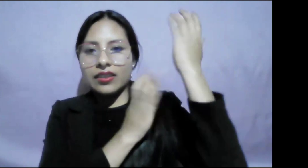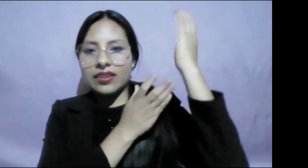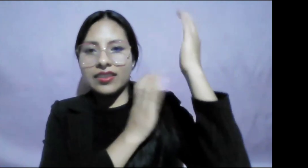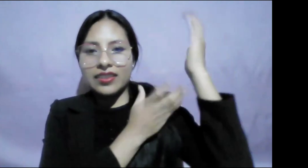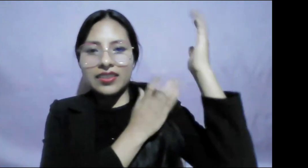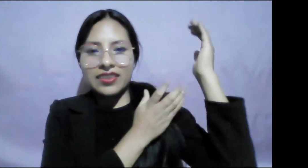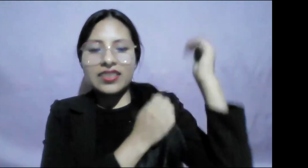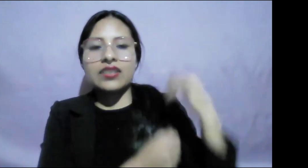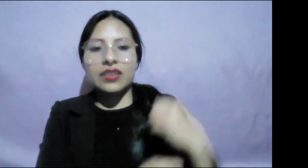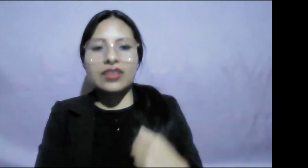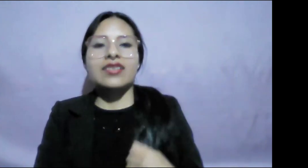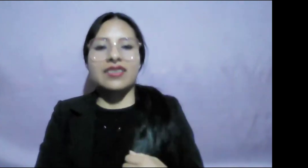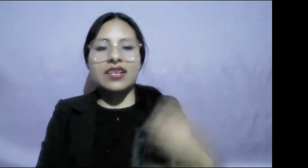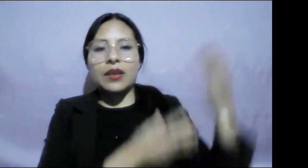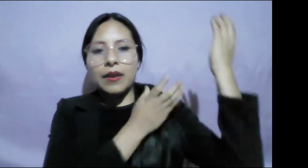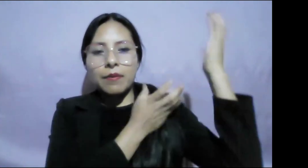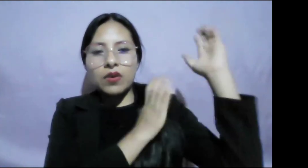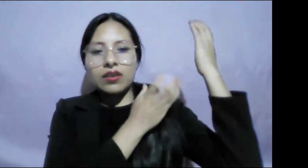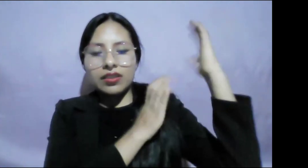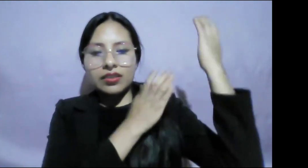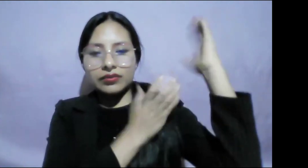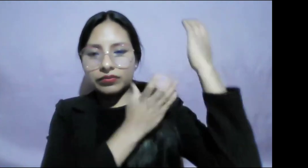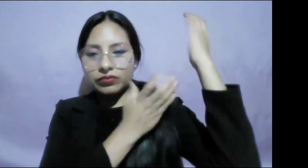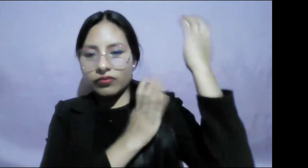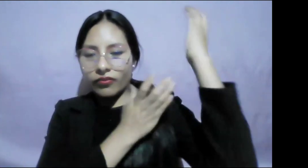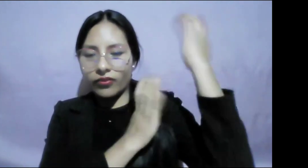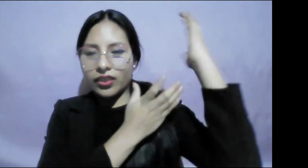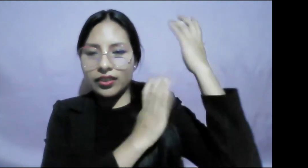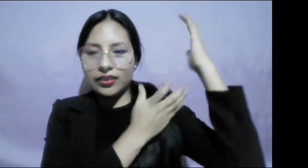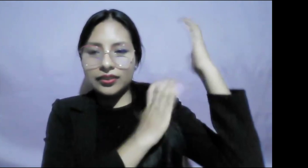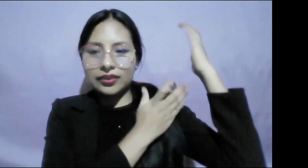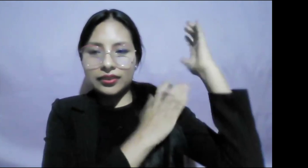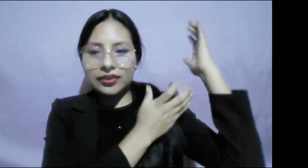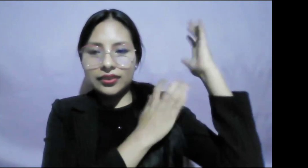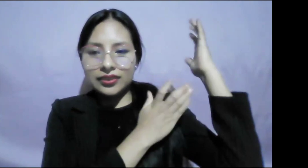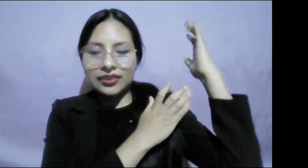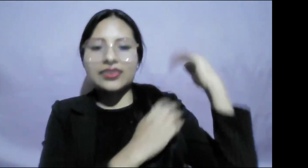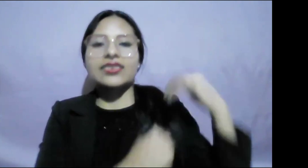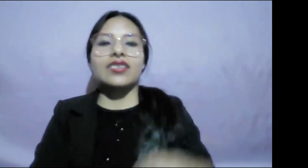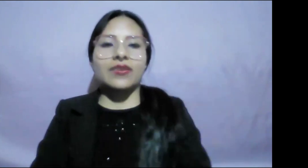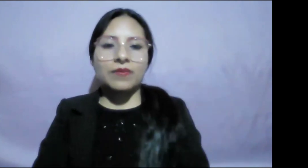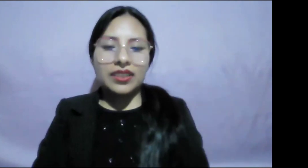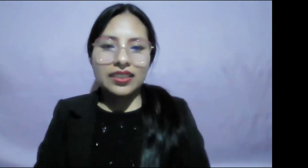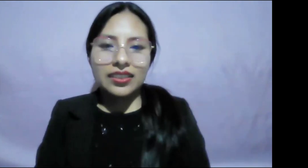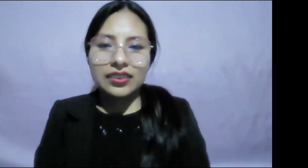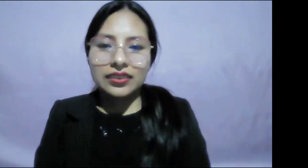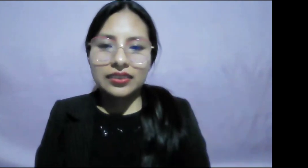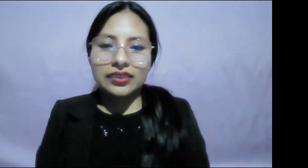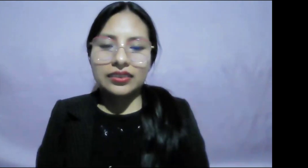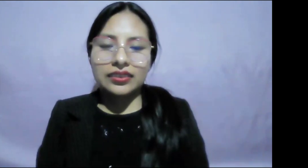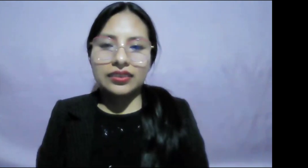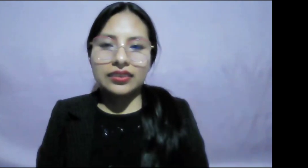piura hacia un lado no puede ser el lado izquierdo o el lado derecho pero hacia un lado de nuestro